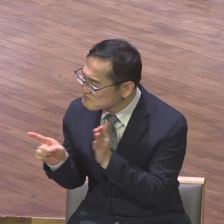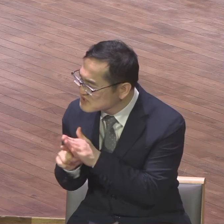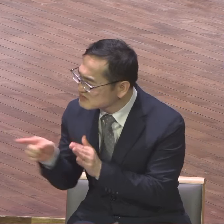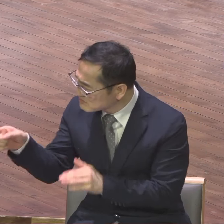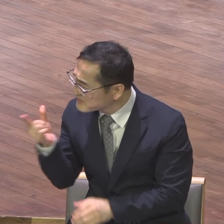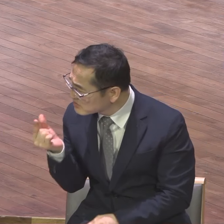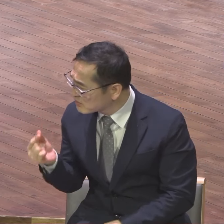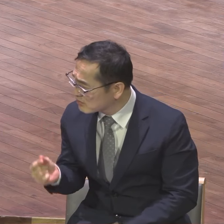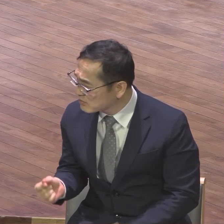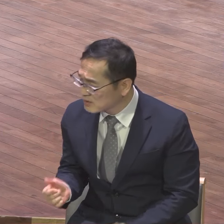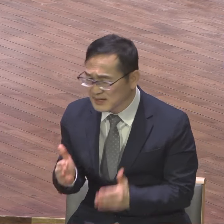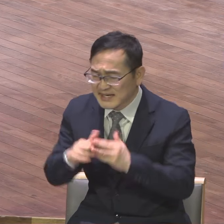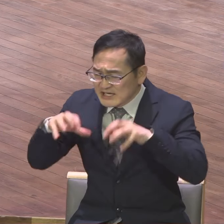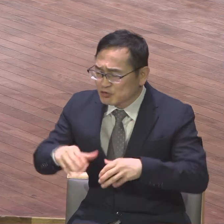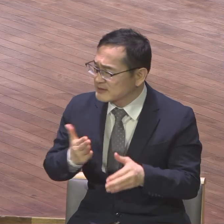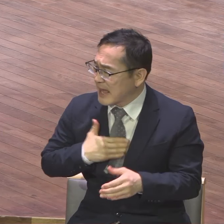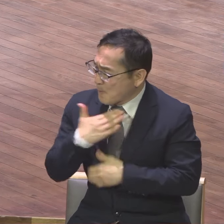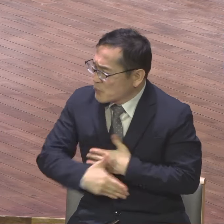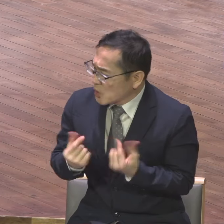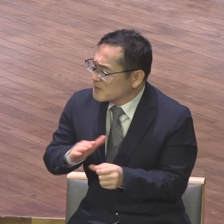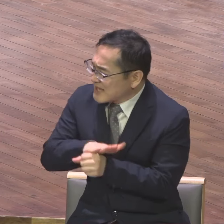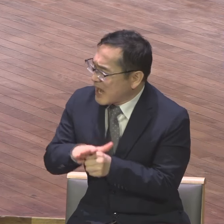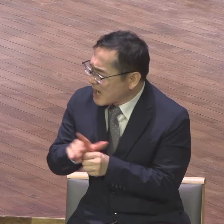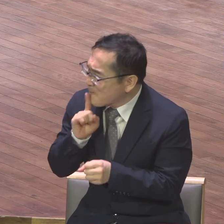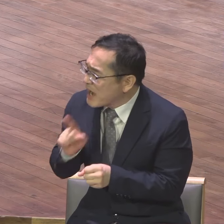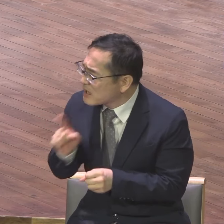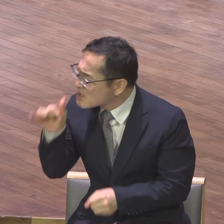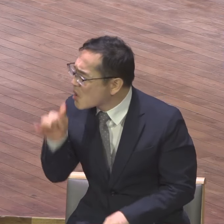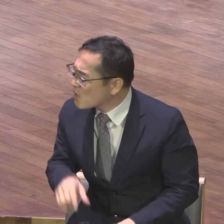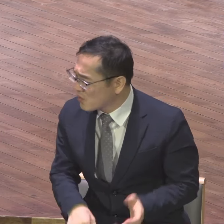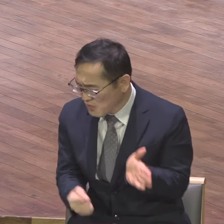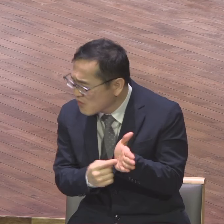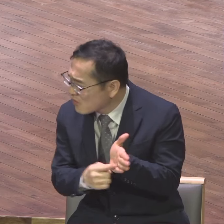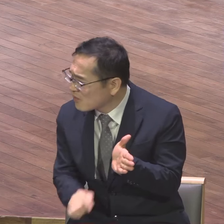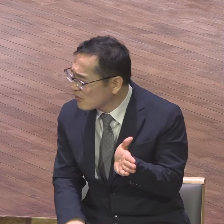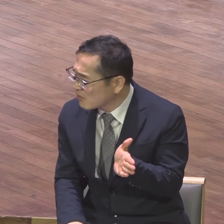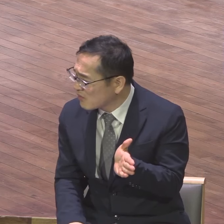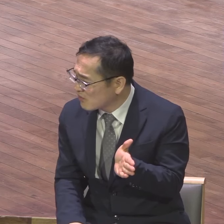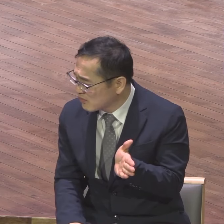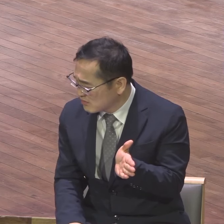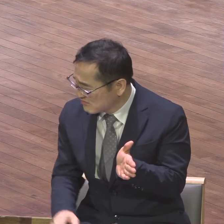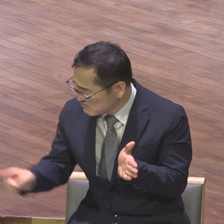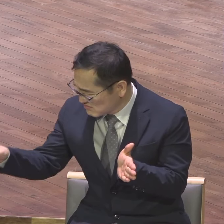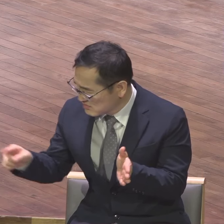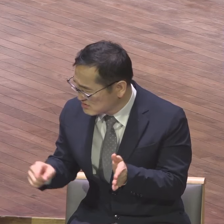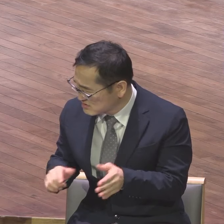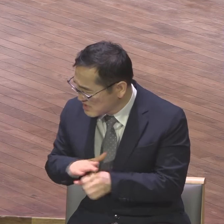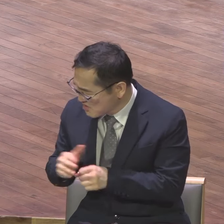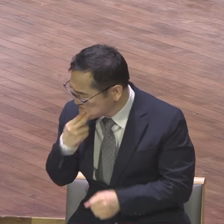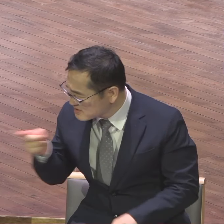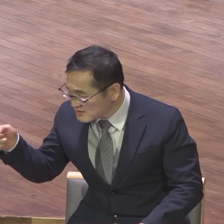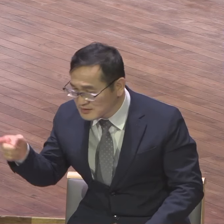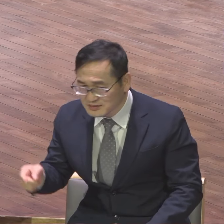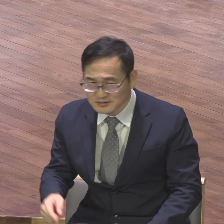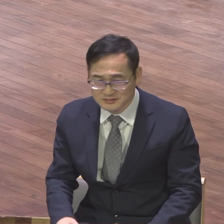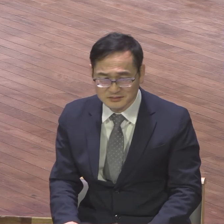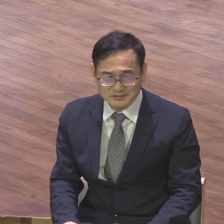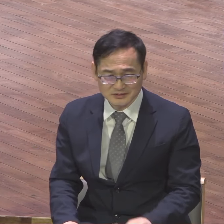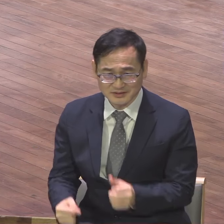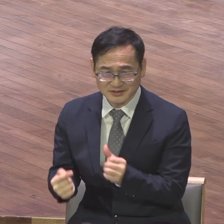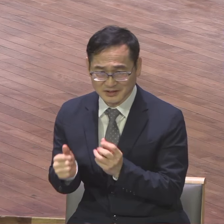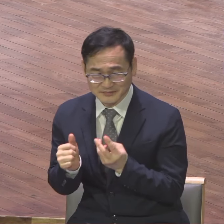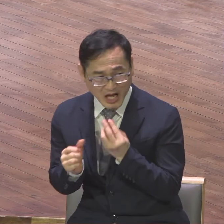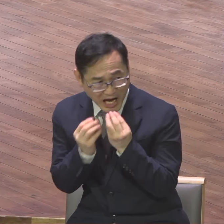돼가지고 내 이웃을 내 몸같이 사랑하라. 그 말도 기억 못하냐? 이러니까 빵을 혼자 먹고